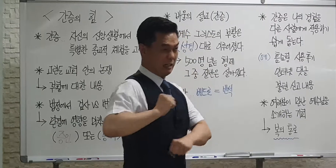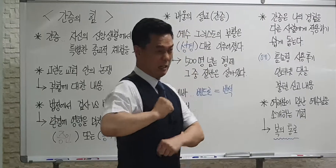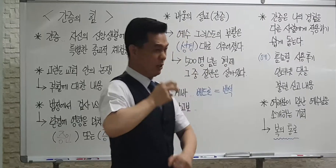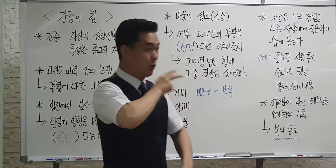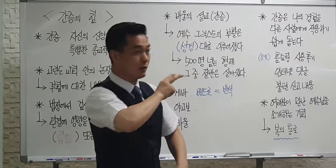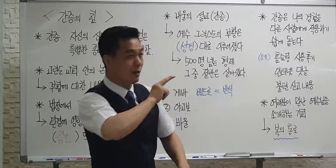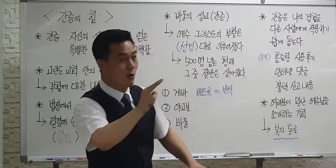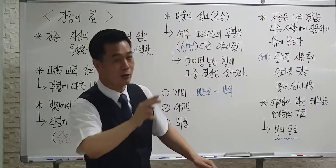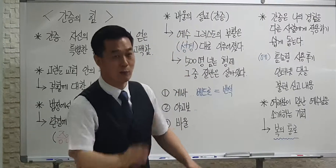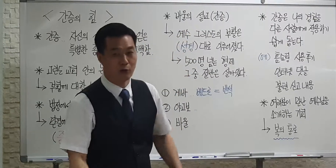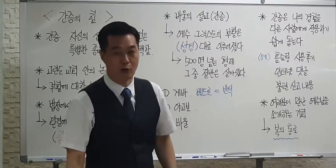큰 용사여 이렇게 불러요.